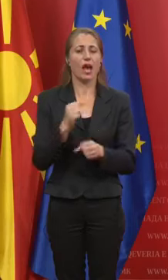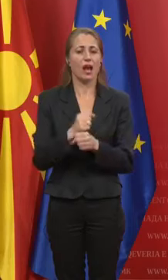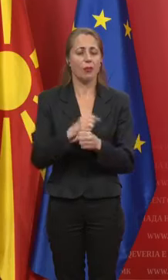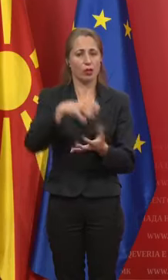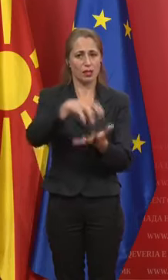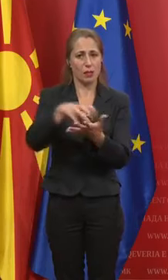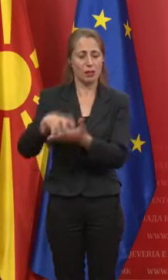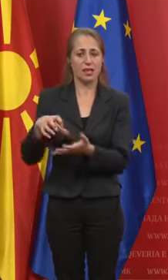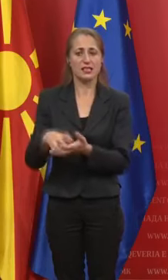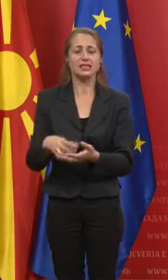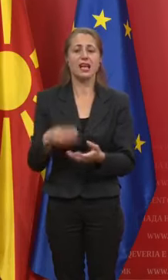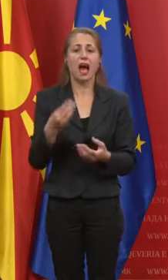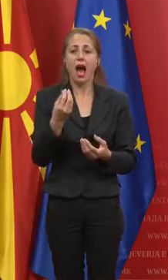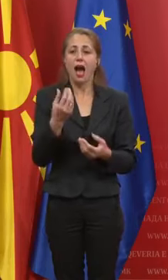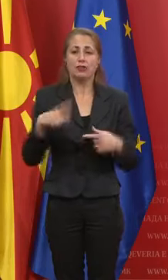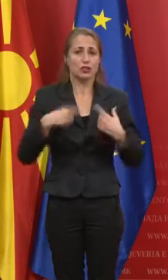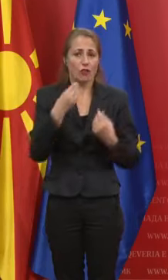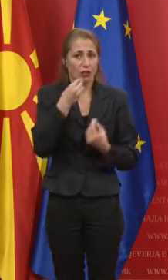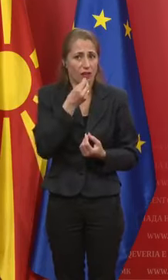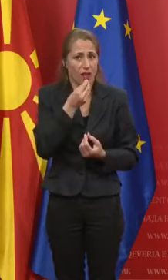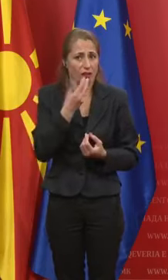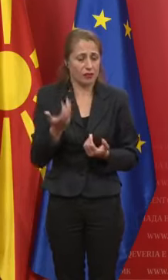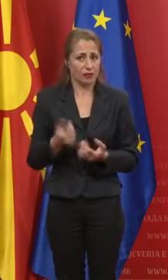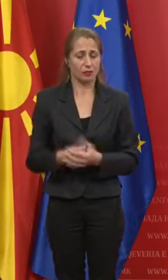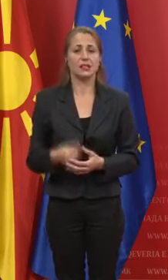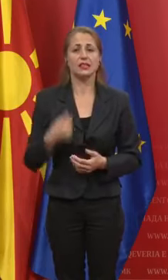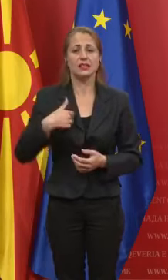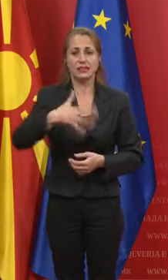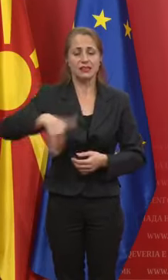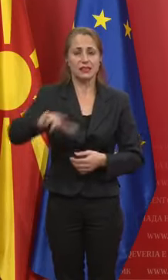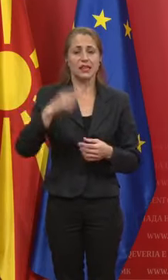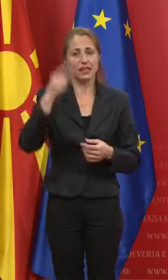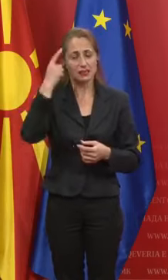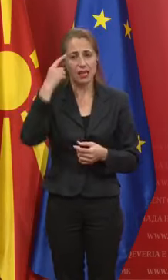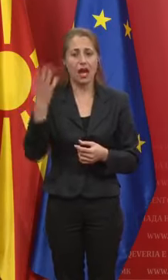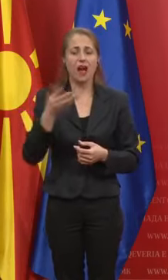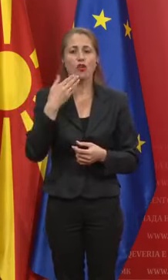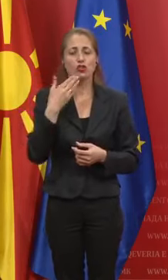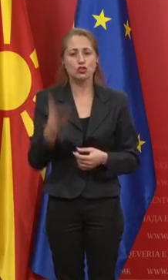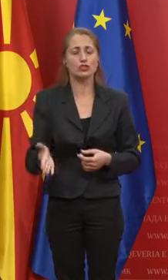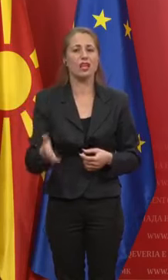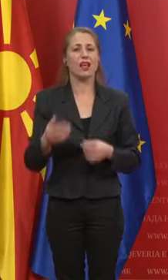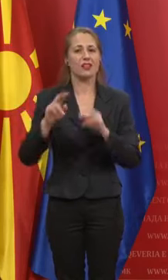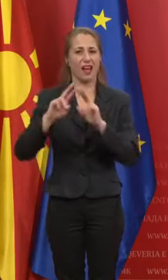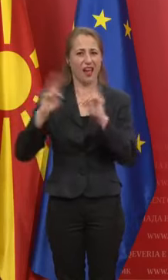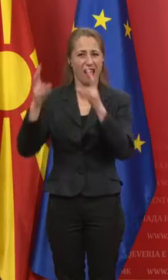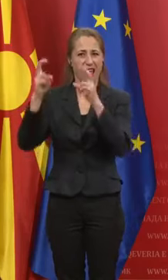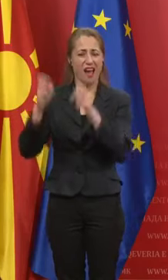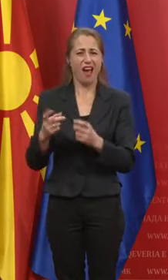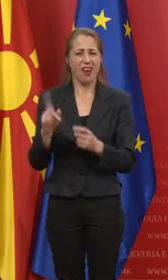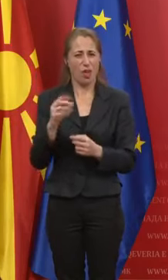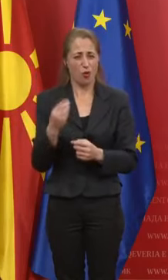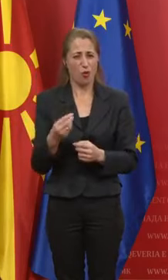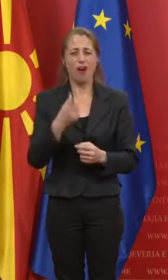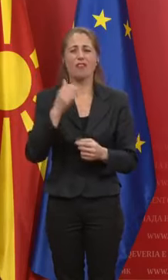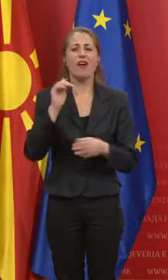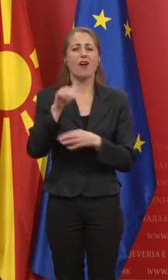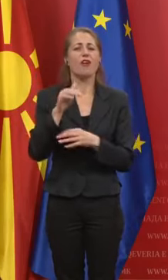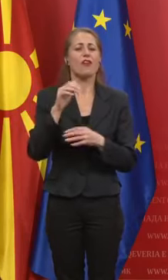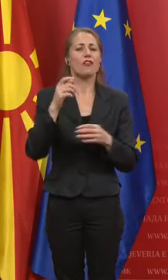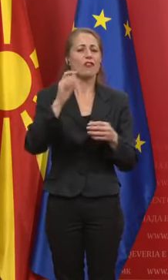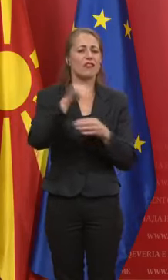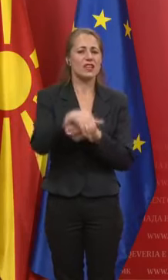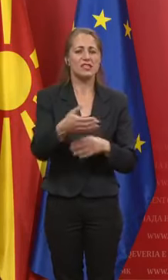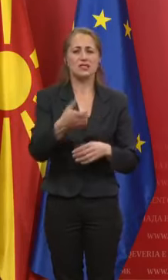места, екзистенцијата. Сите знаеме какви штети предизвикува карантинот како мерка и врз економијата и врз моралот